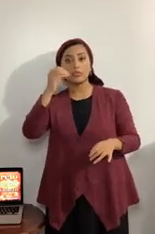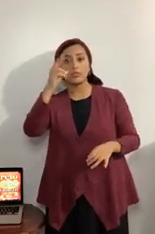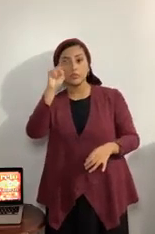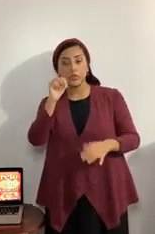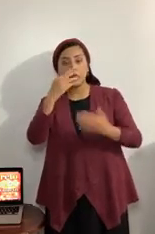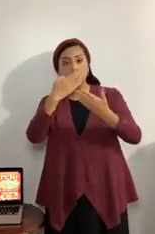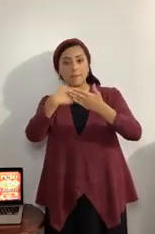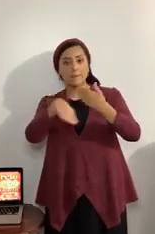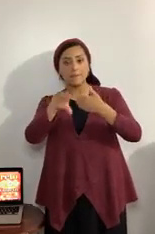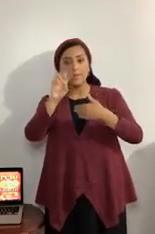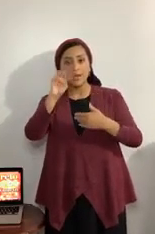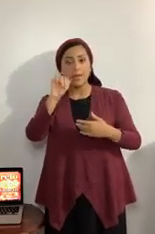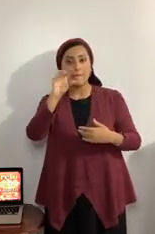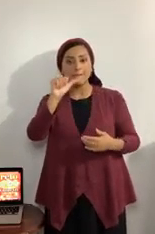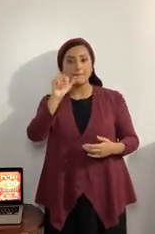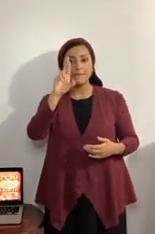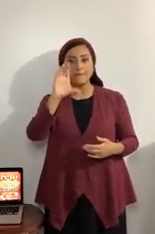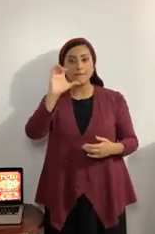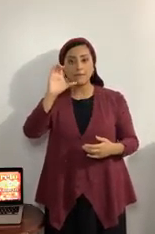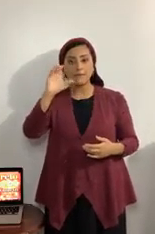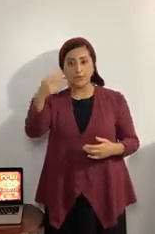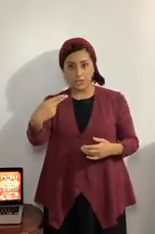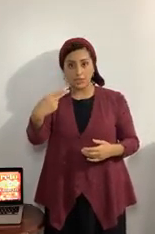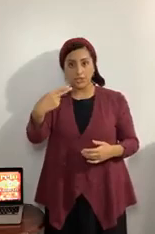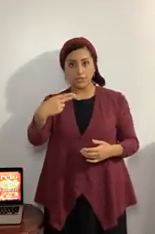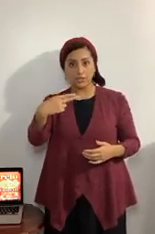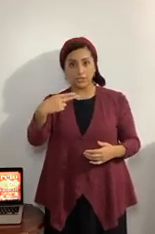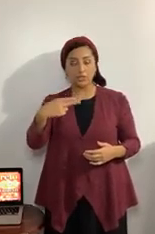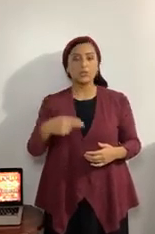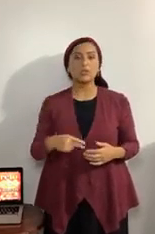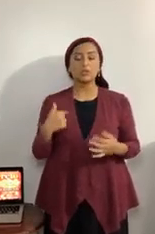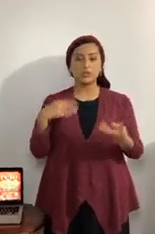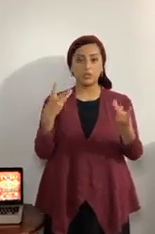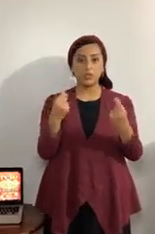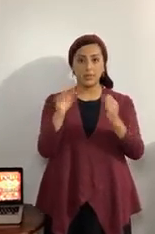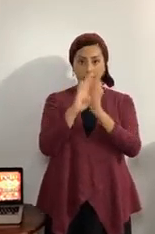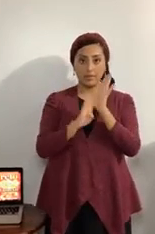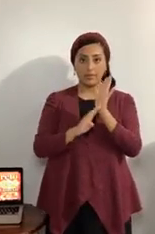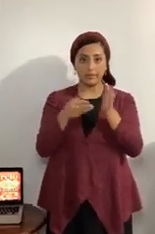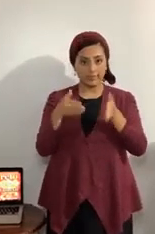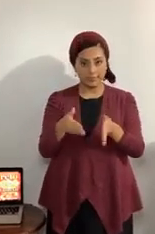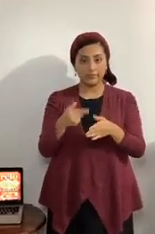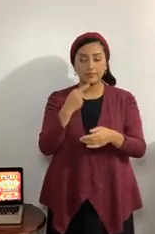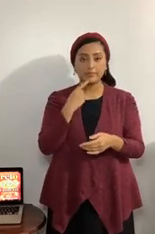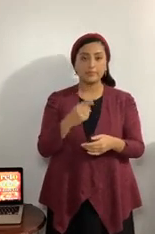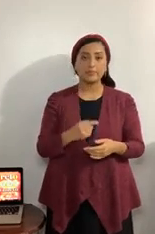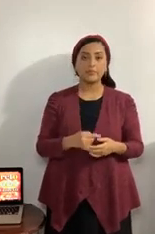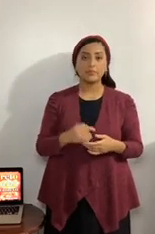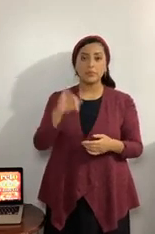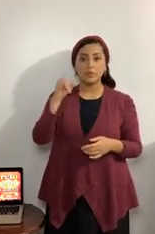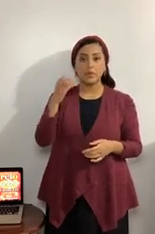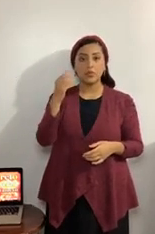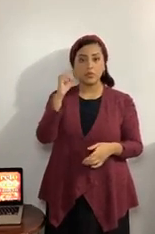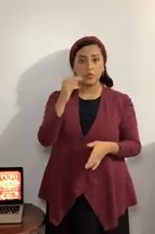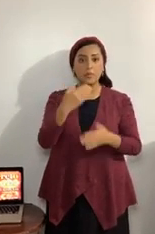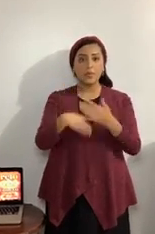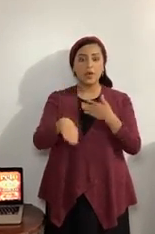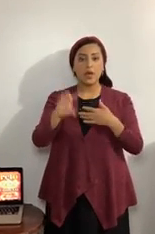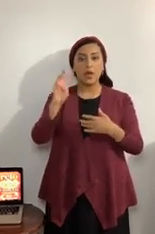marzo. Estamos sacando las cuentas según la Biblia, la Tanaj. Johanán nació en marzo.